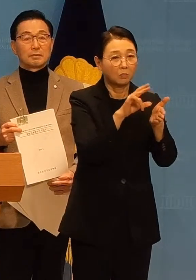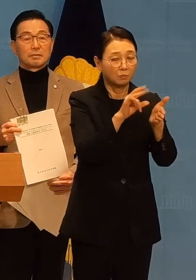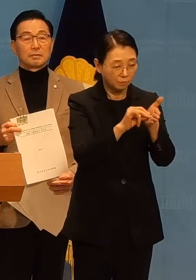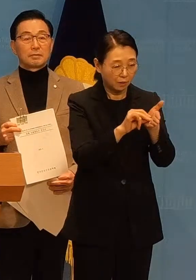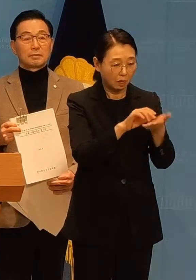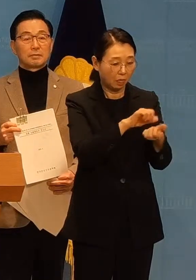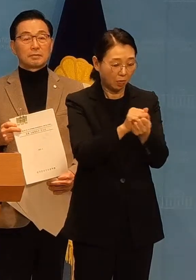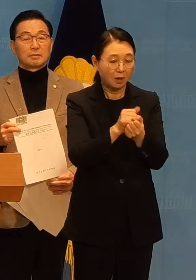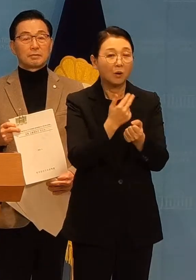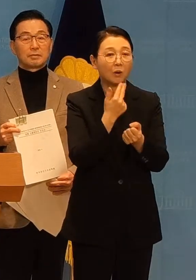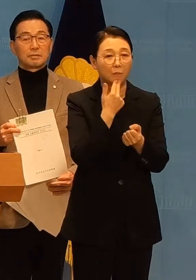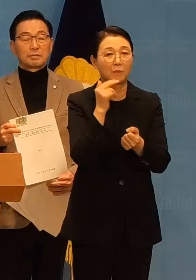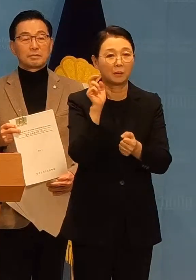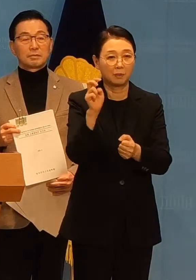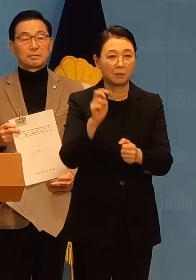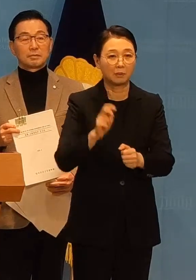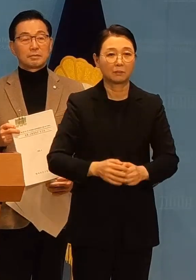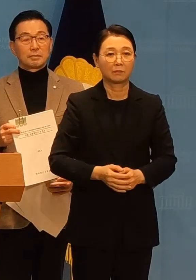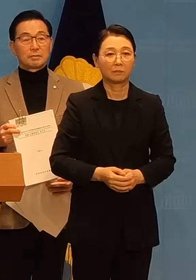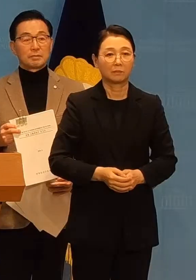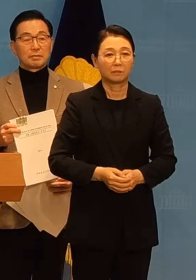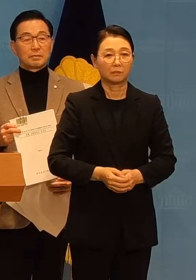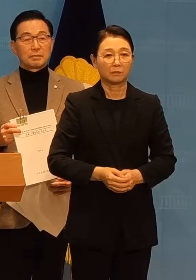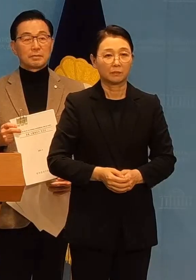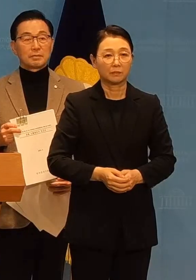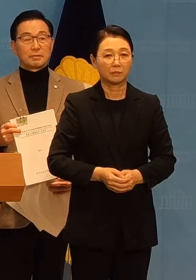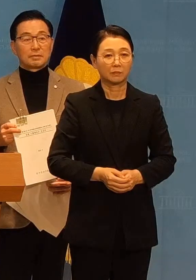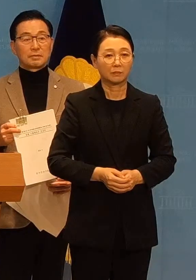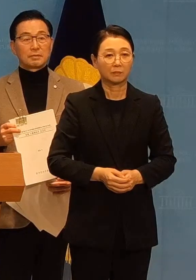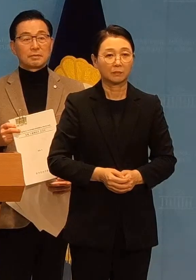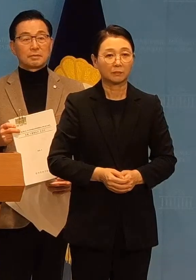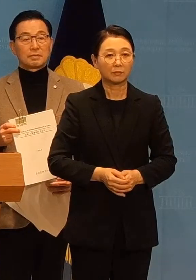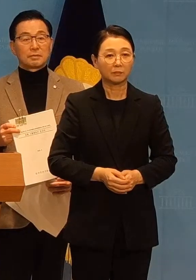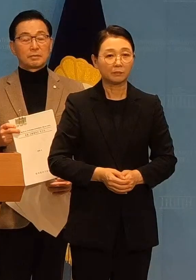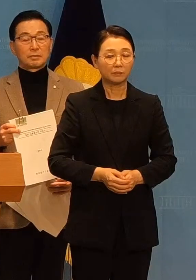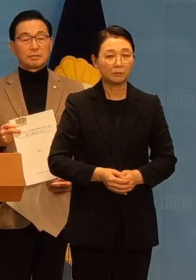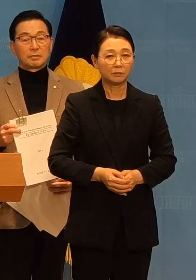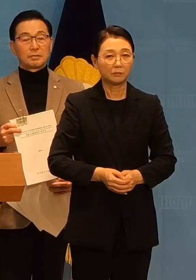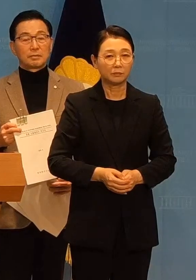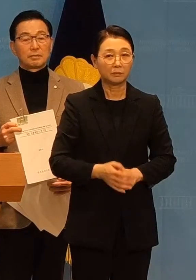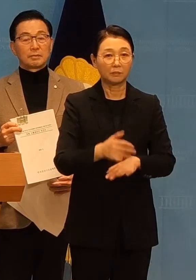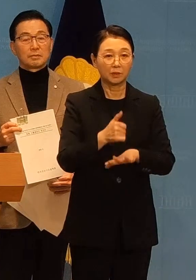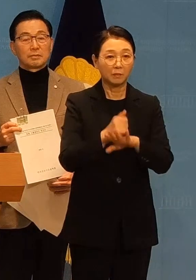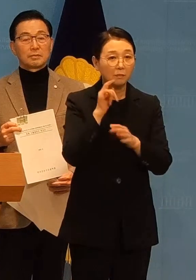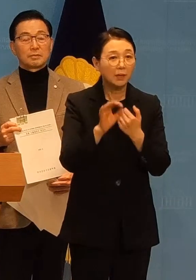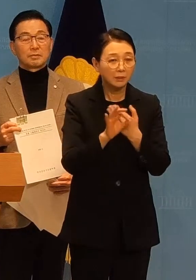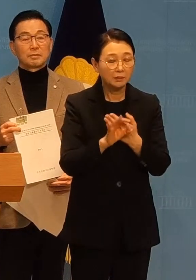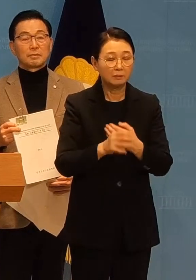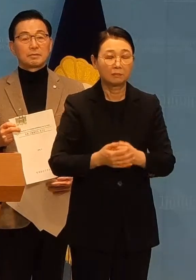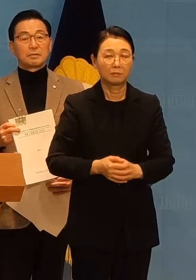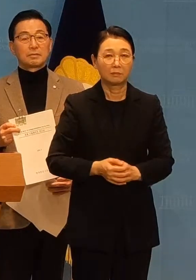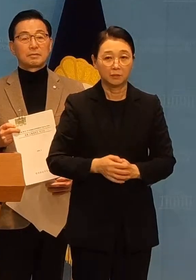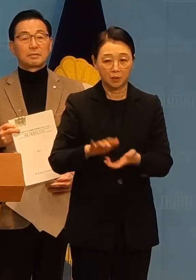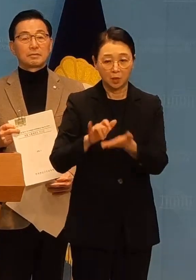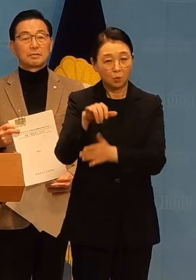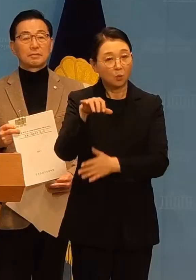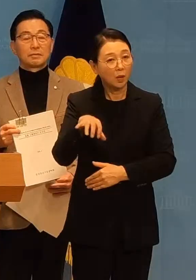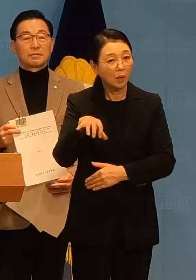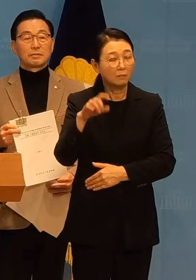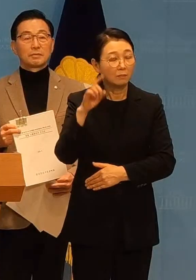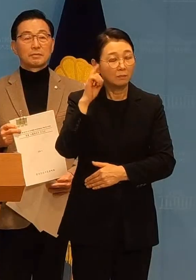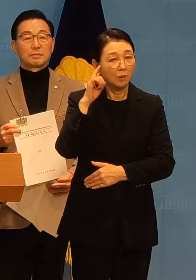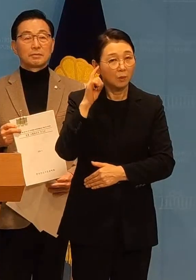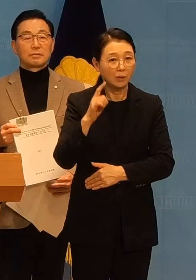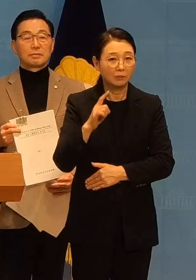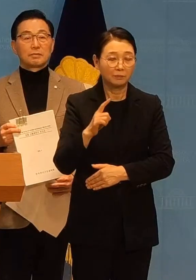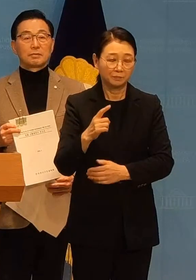손상이 발생하지 않았을 것으로 판단된다. 마지막으로 만일 무안공항의 방위각 제공